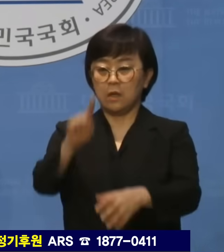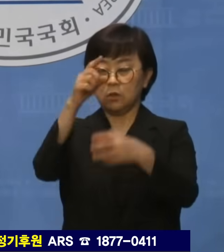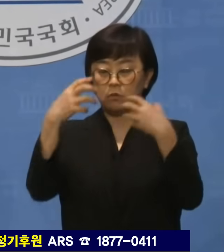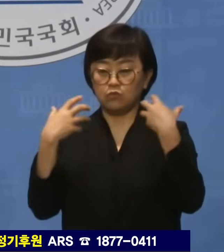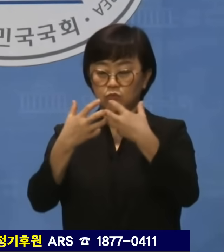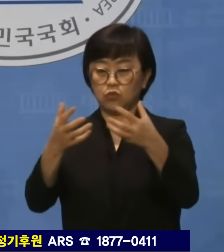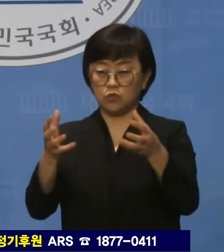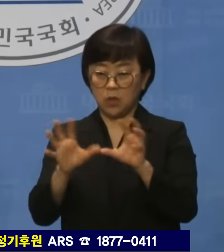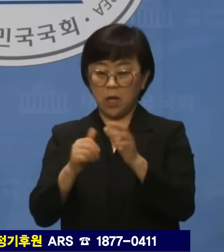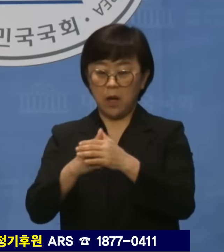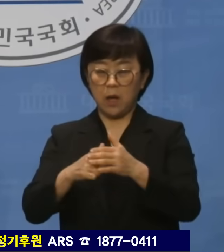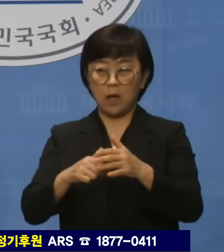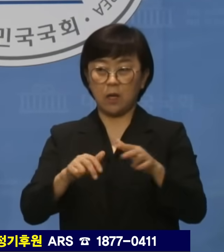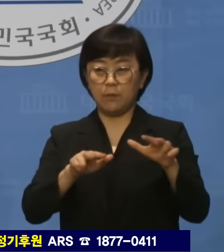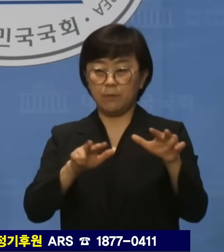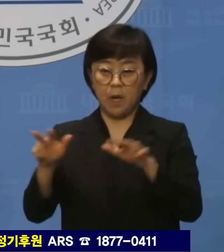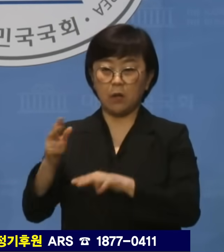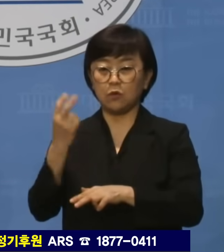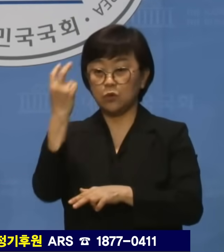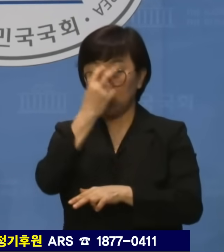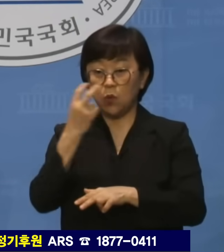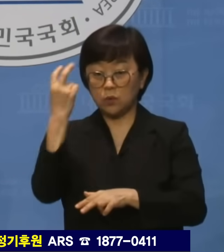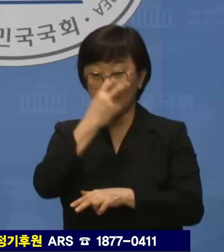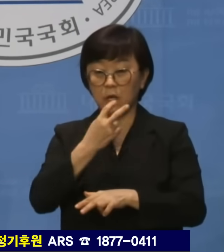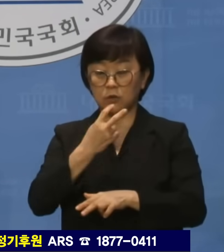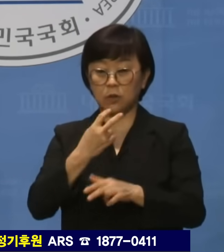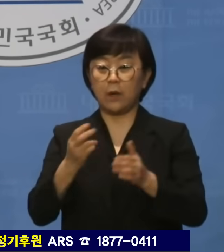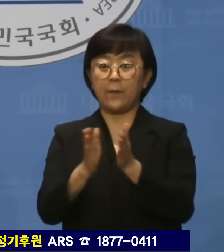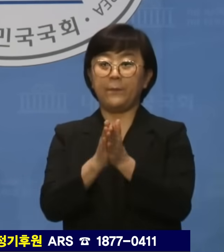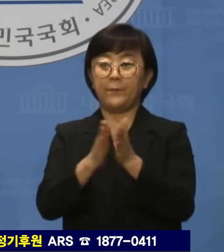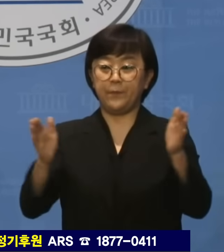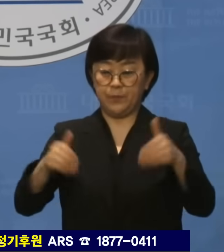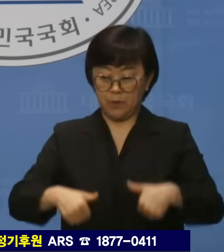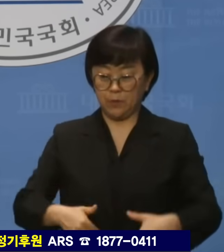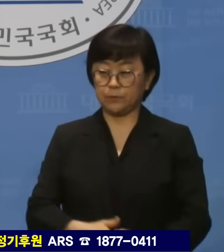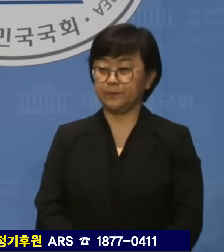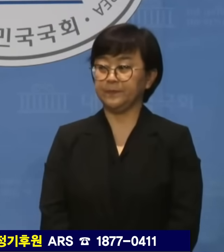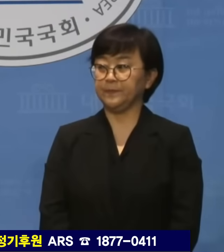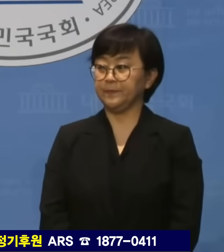적극적인 조사와 수사를 개시해야 한다고 봅니다. 예.